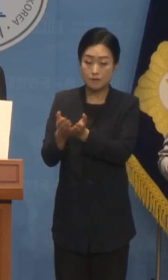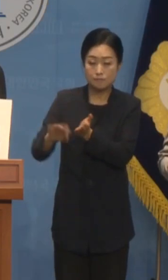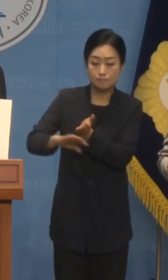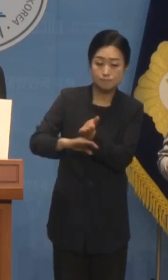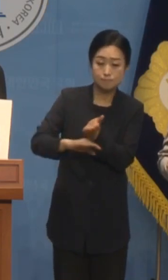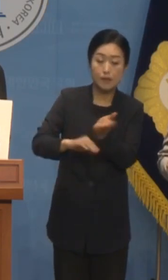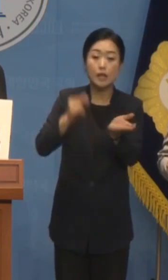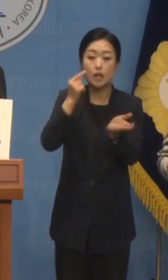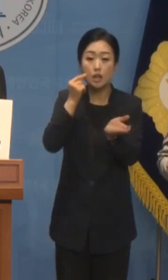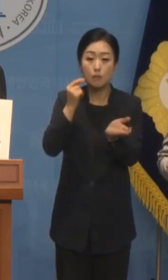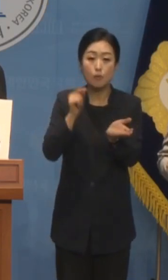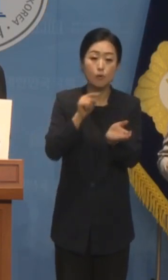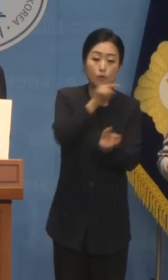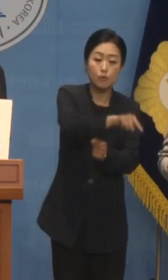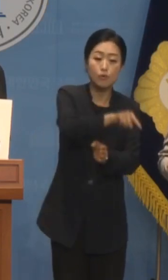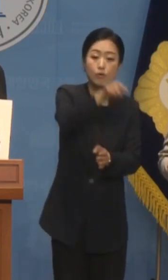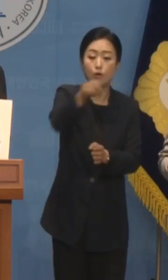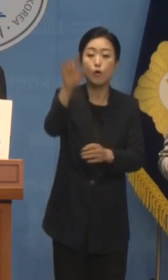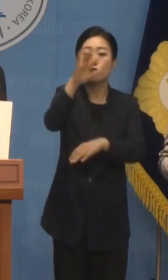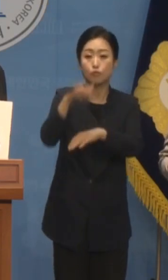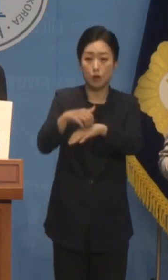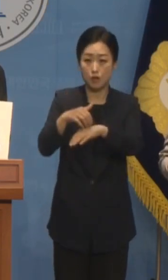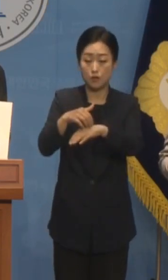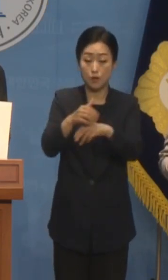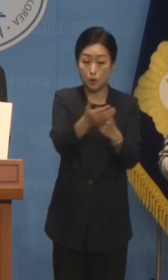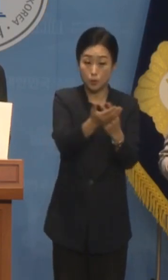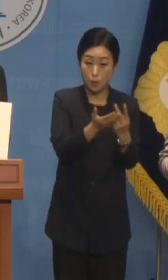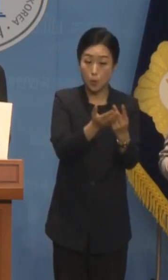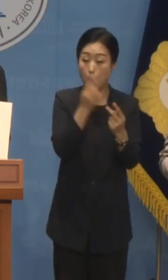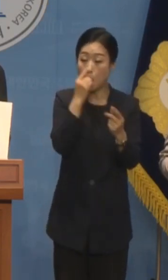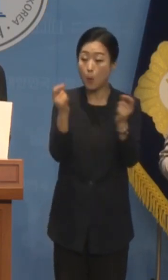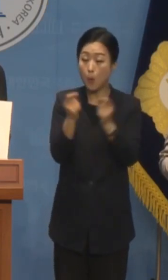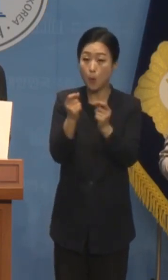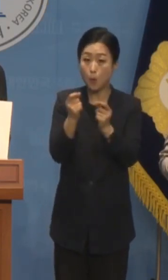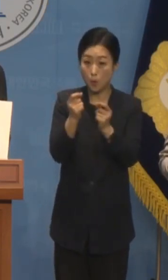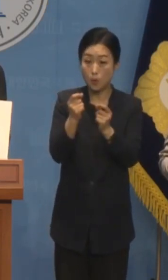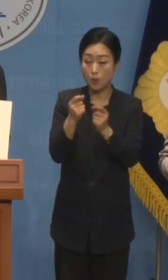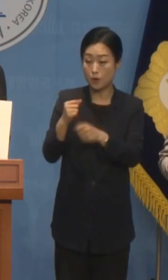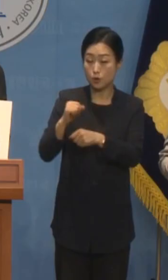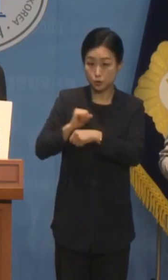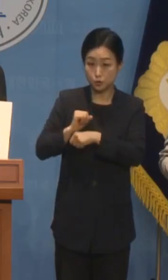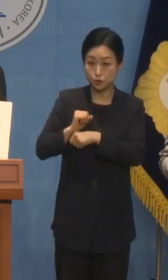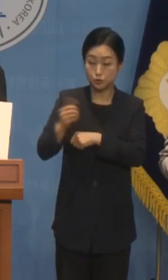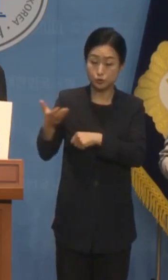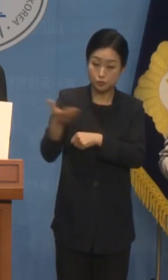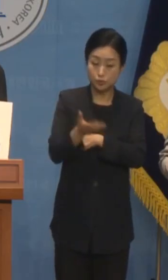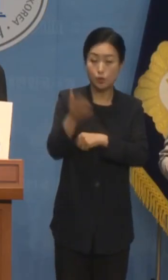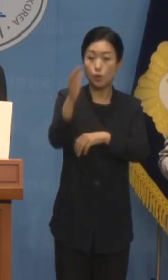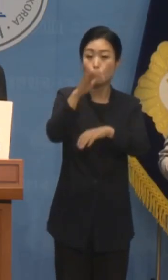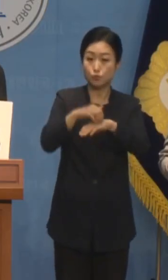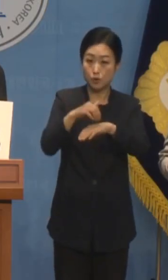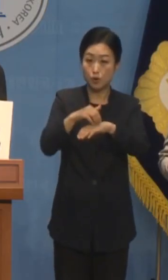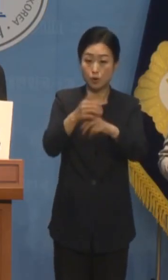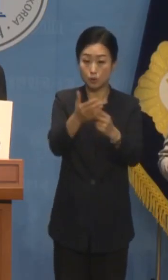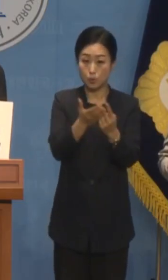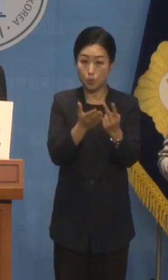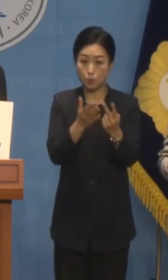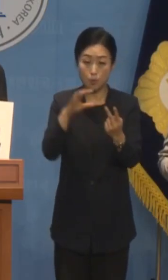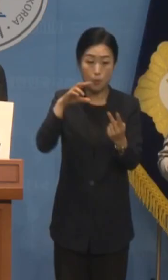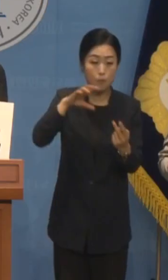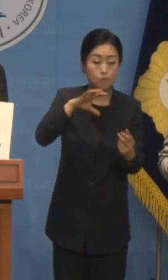넓어지고 있고 독도 인근에서의 군사훈련으로 인해 자위대의 독도 진출은 이미 기정사실로 되어가고